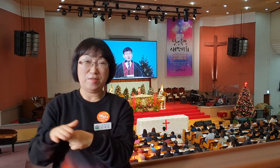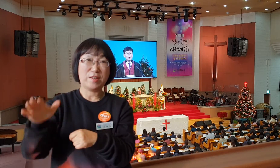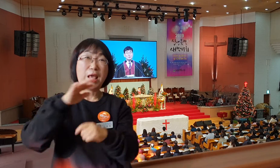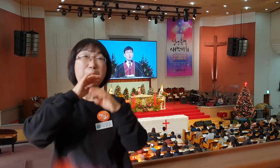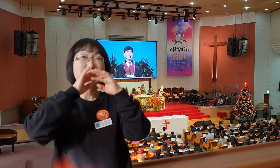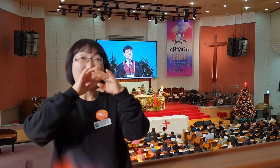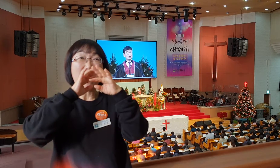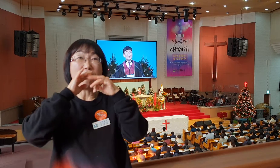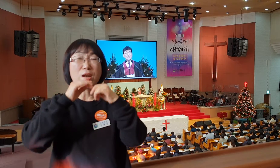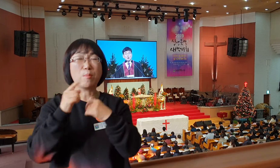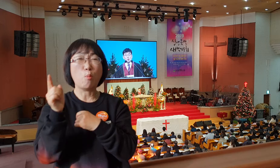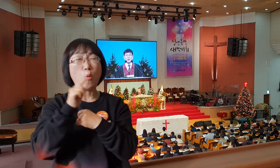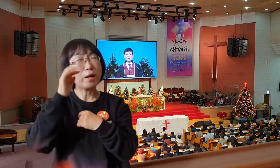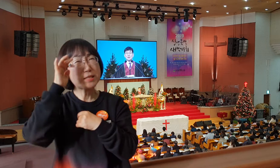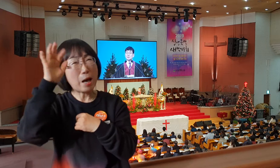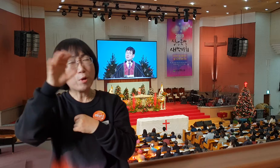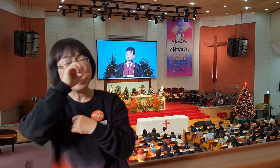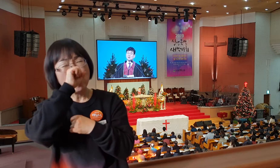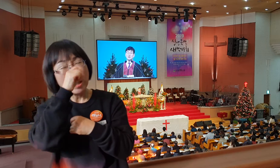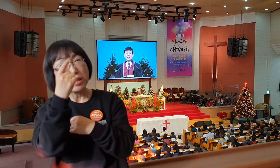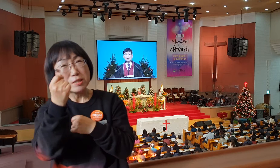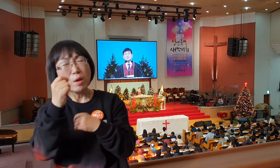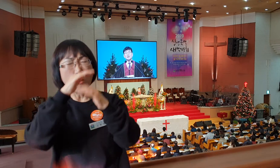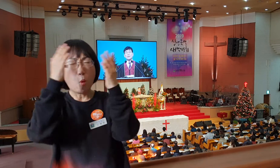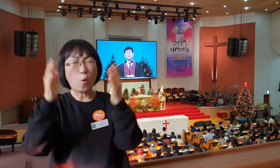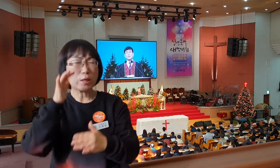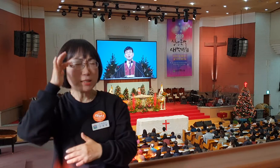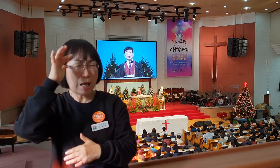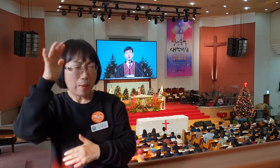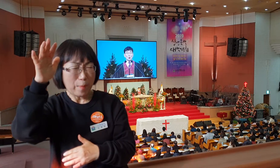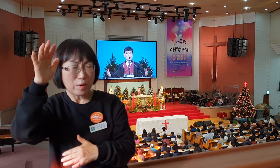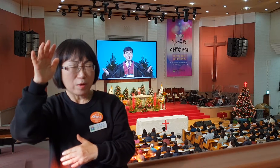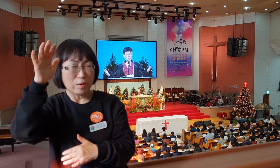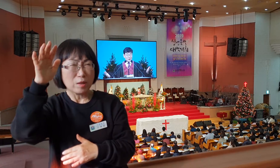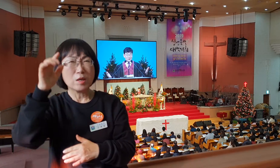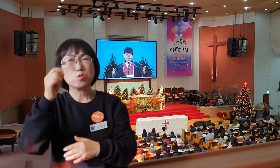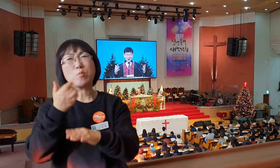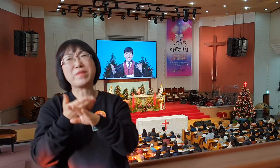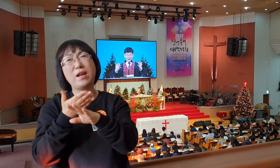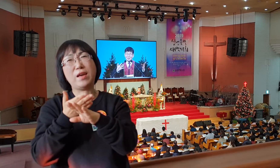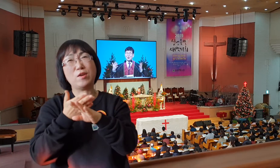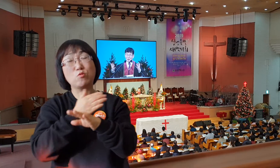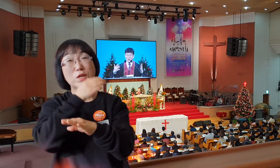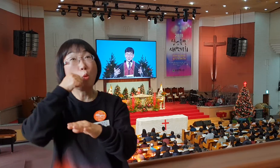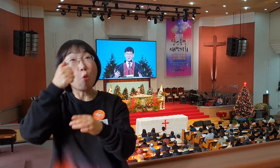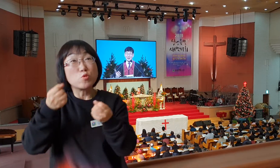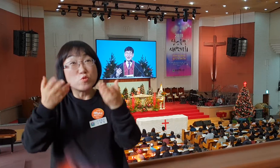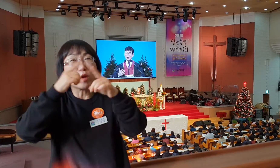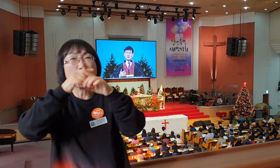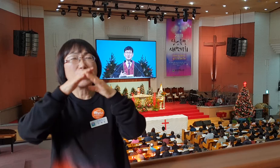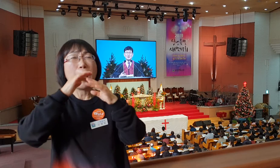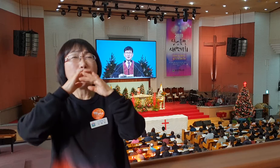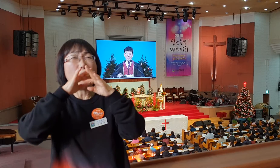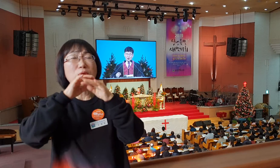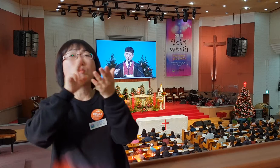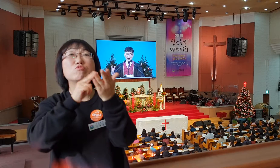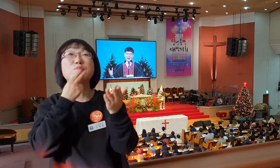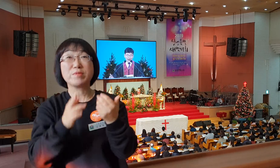방언을 모두가 상호하고 좋아하는 것 같지만 그렇지는 않습니다. 우리가 오순별 교회 그래서 방언할 때 별로 문제없습니다. 하지만